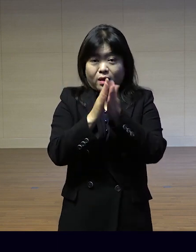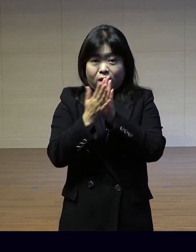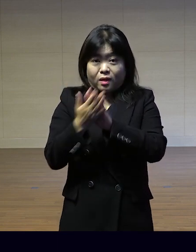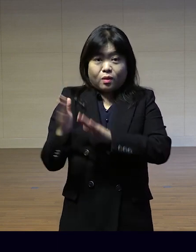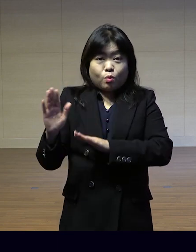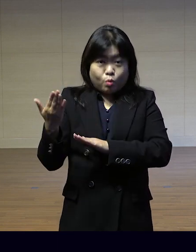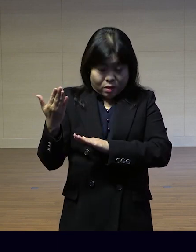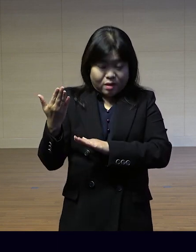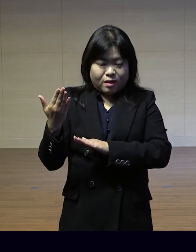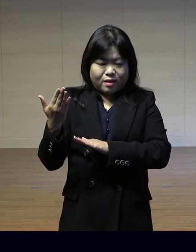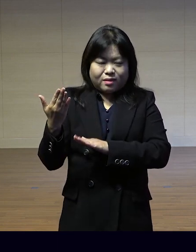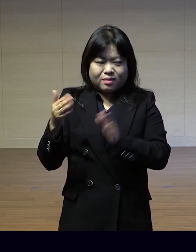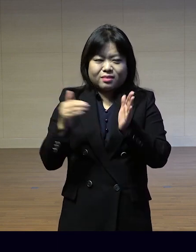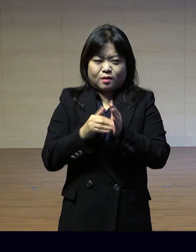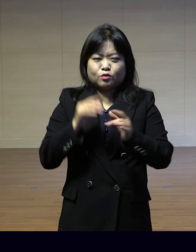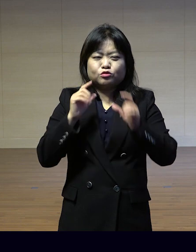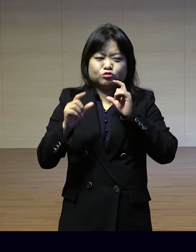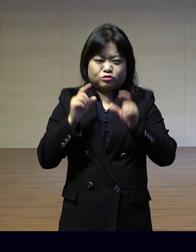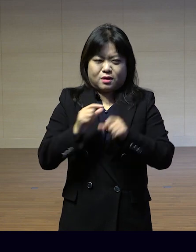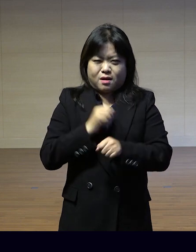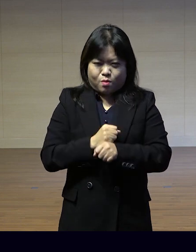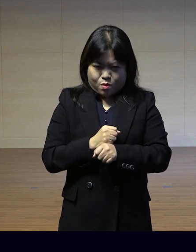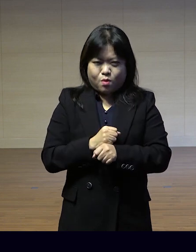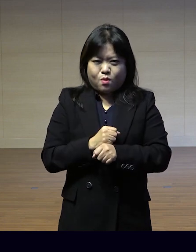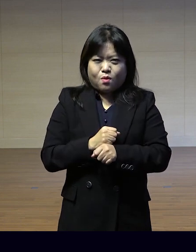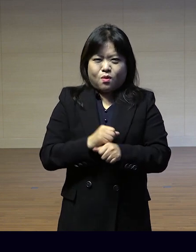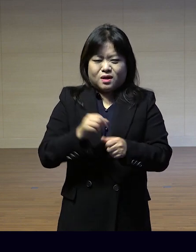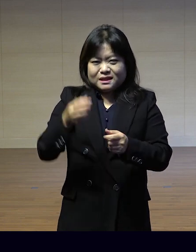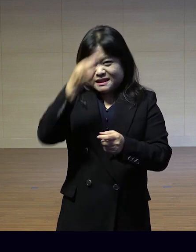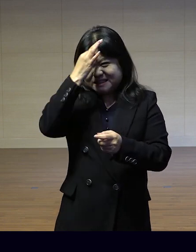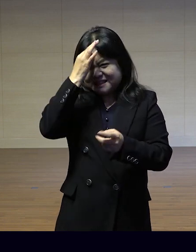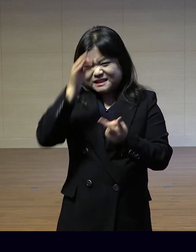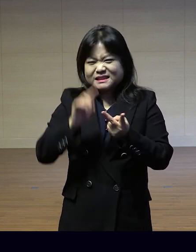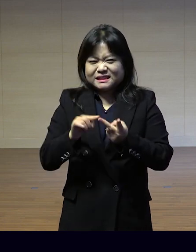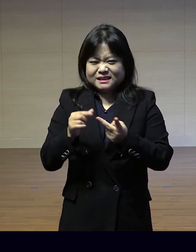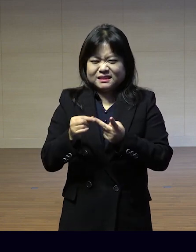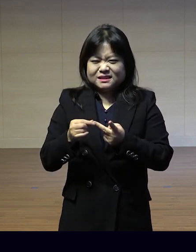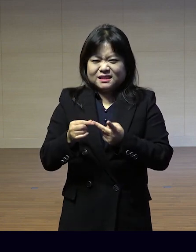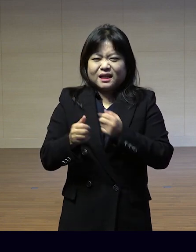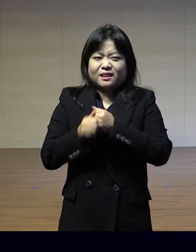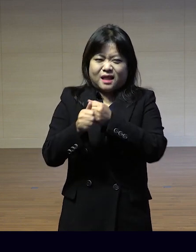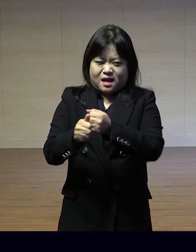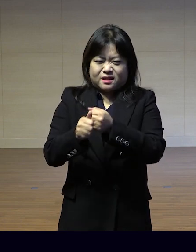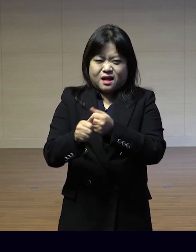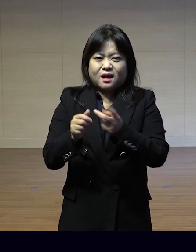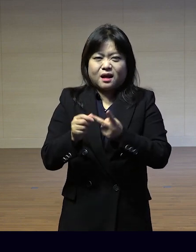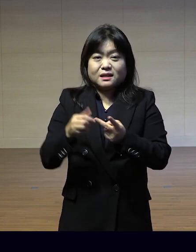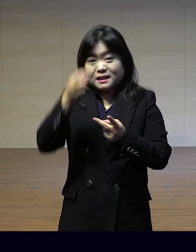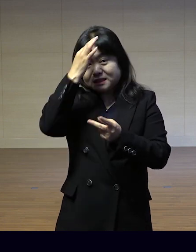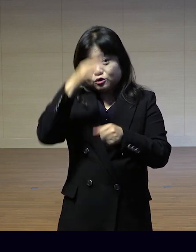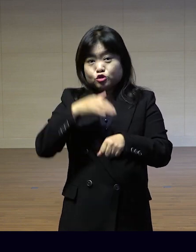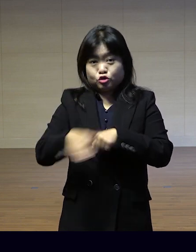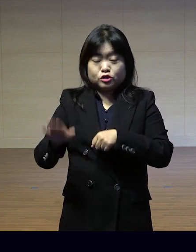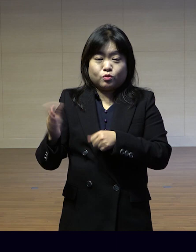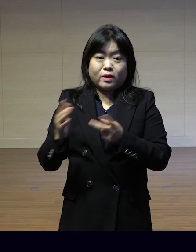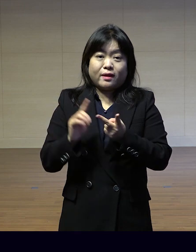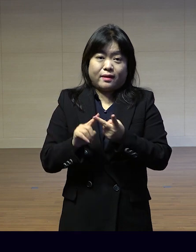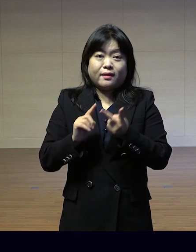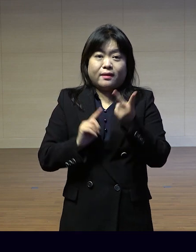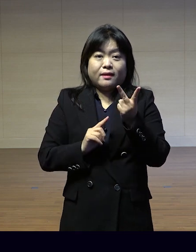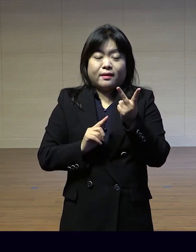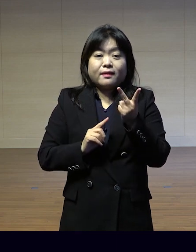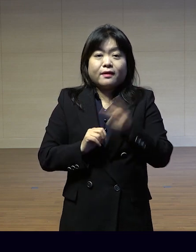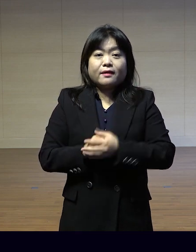빈도가 늘어지면서 목이 길어졌다. 기능이 그렇게, 두 번째는 기능주의죠. 기능에 따라서 그렇게